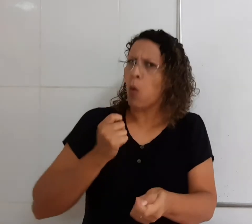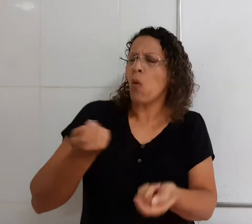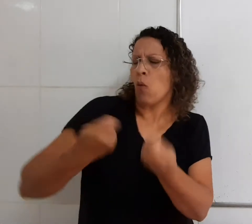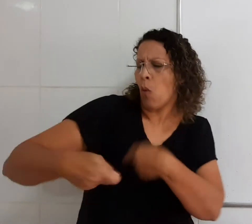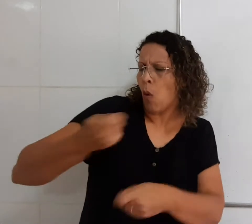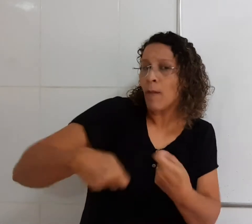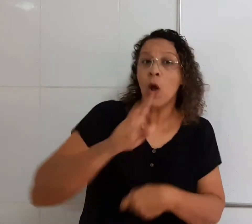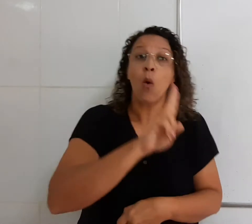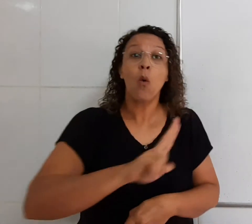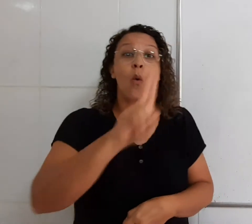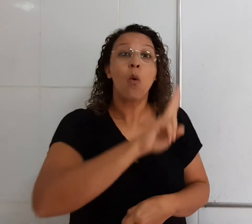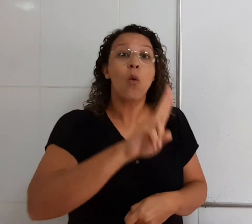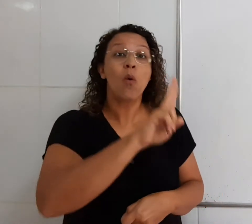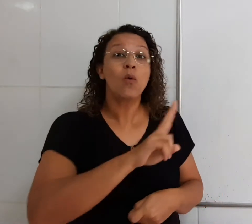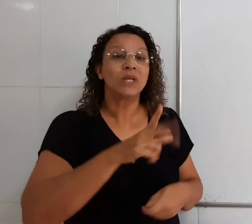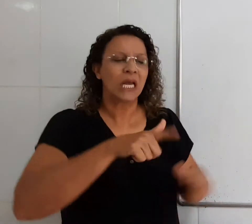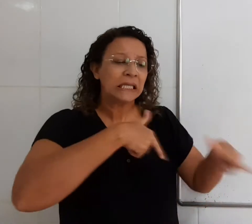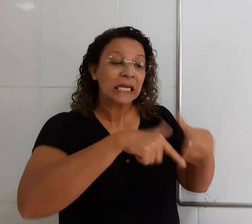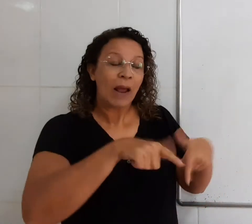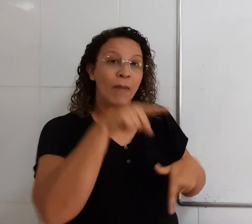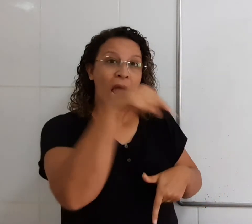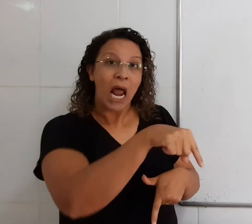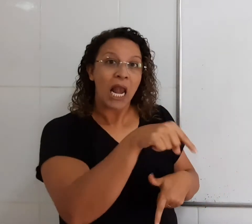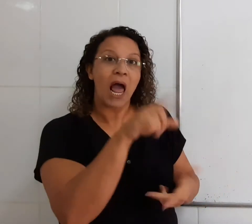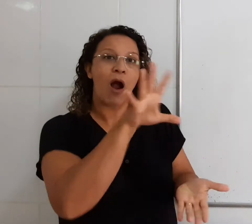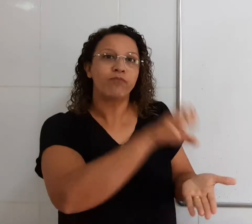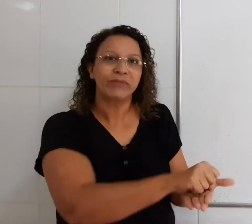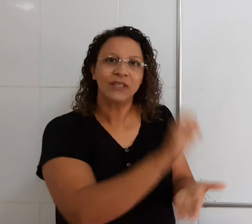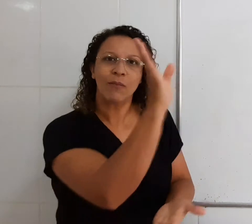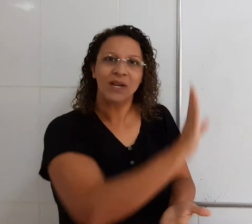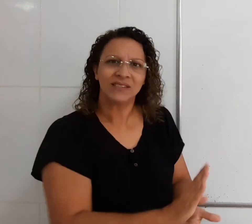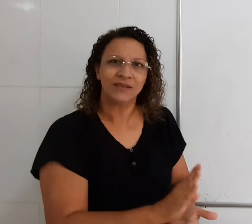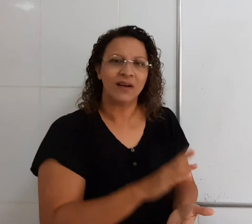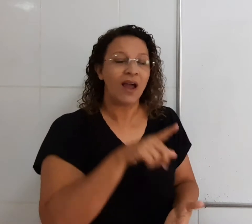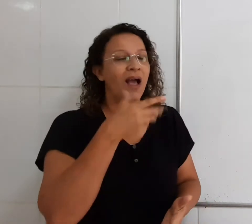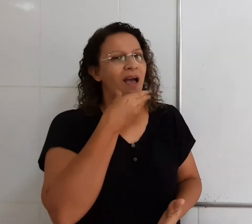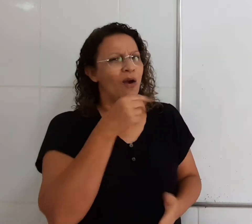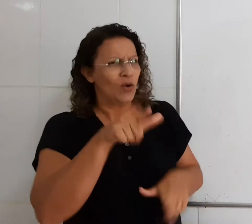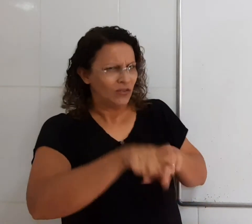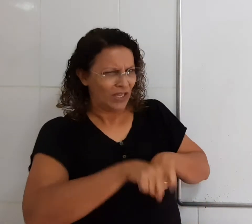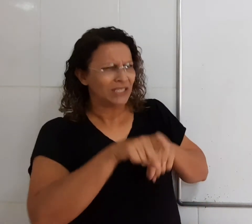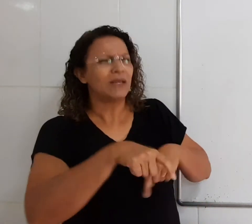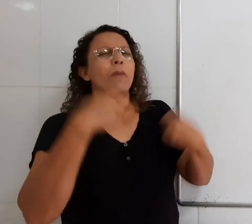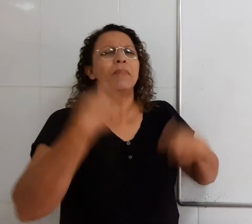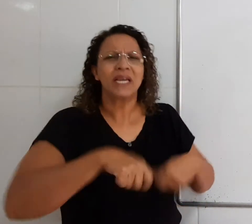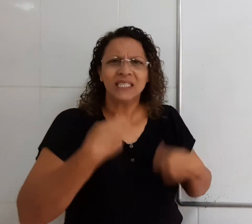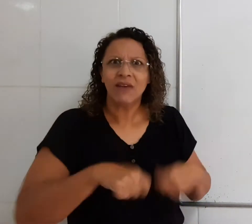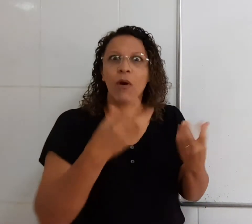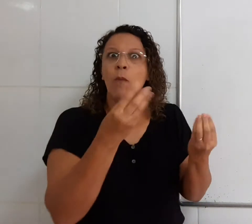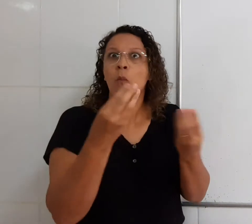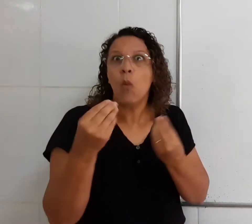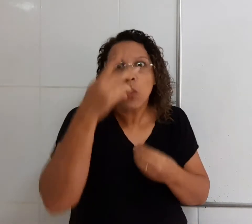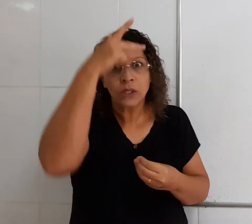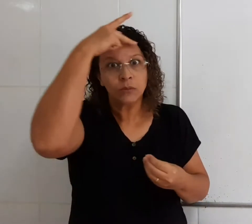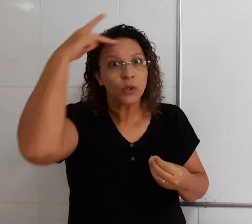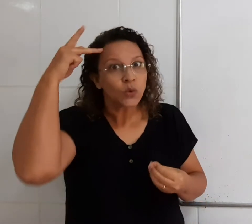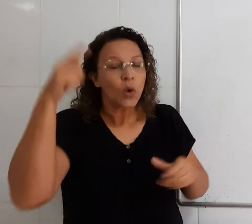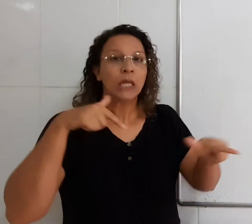obra na colônia. Os fazendeiros do Brasil precisavam de muita mão de obra para as lavouras